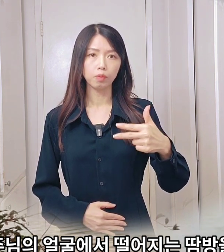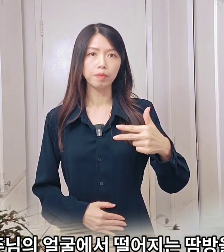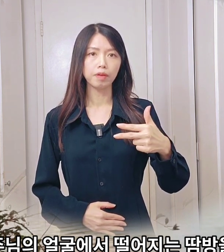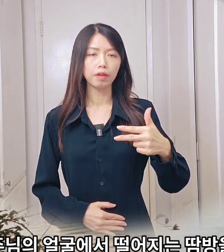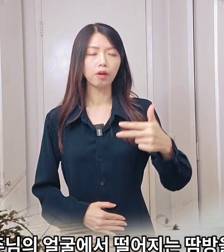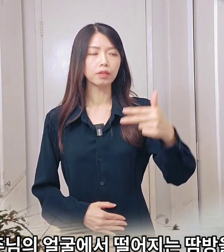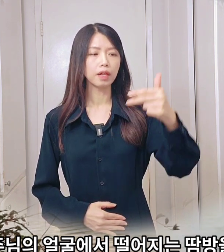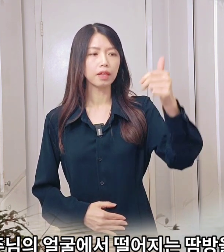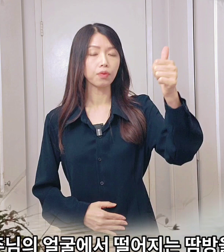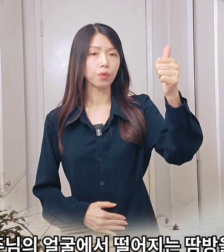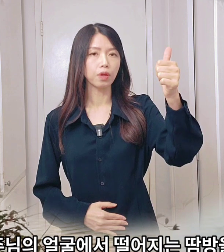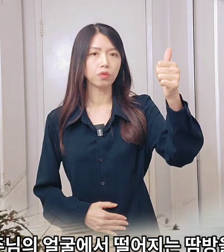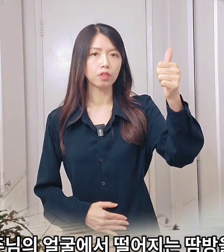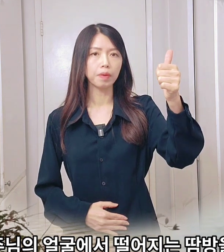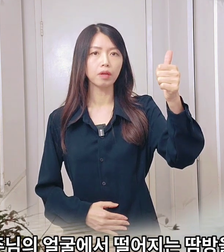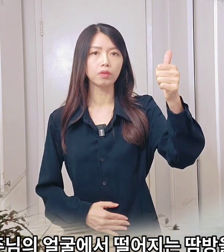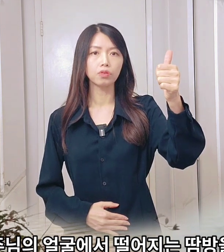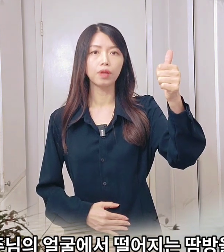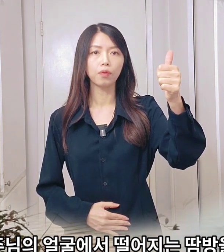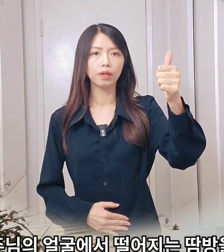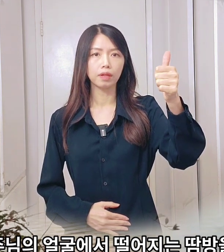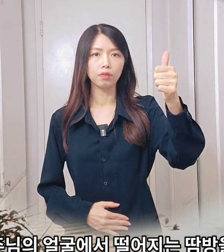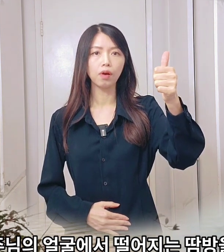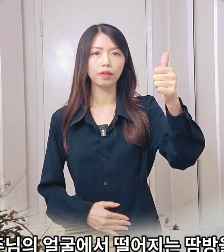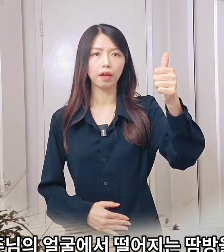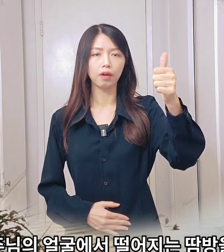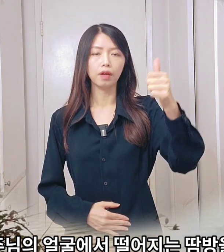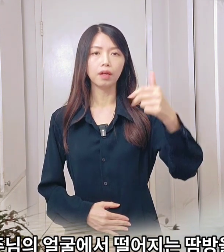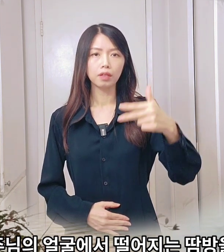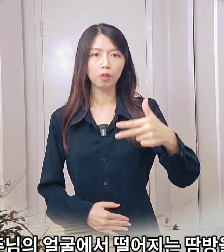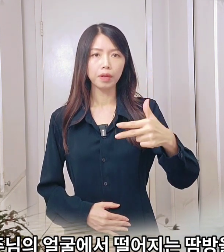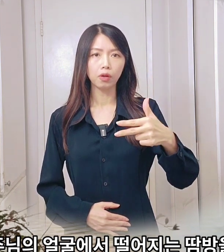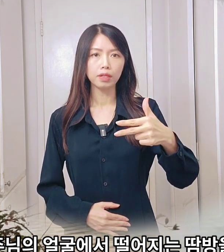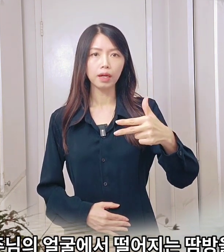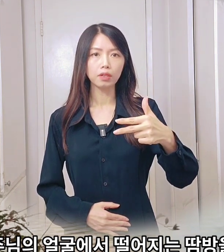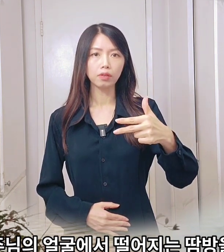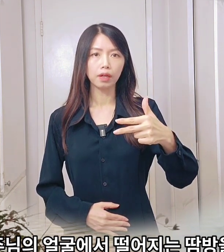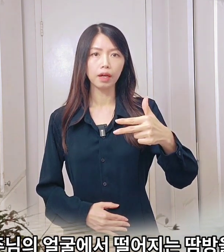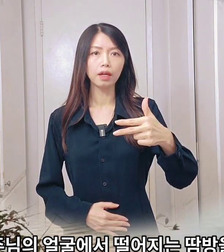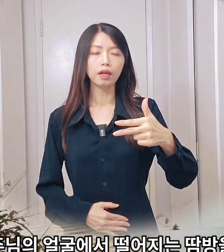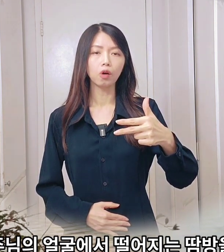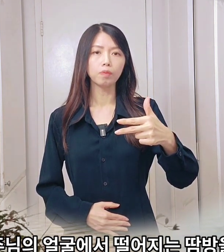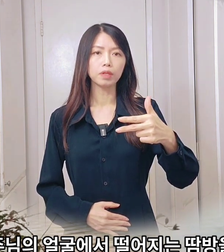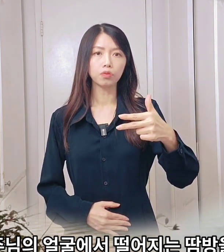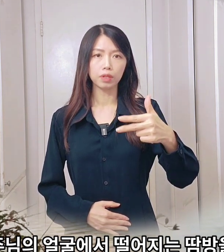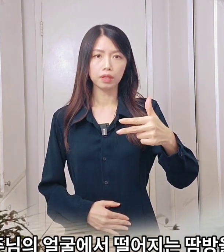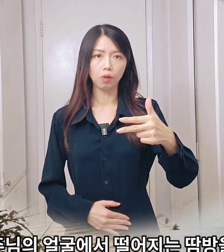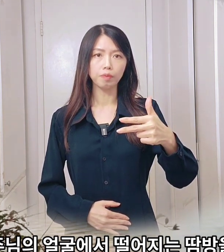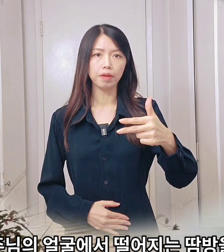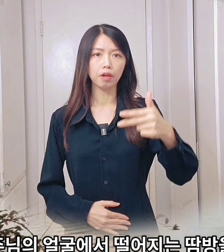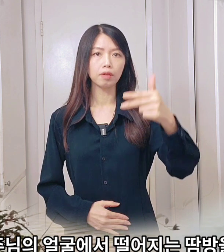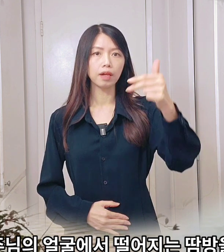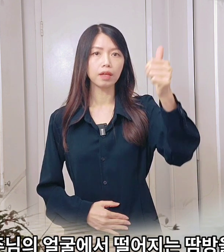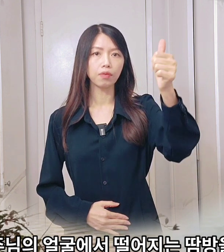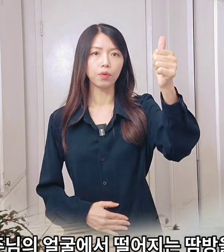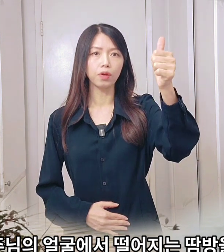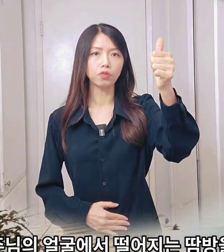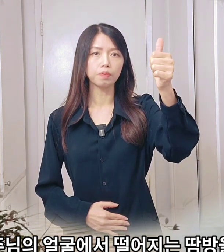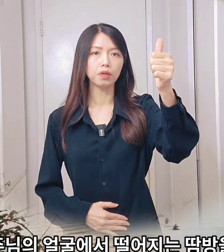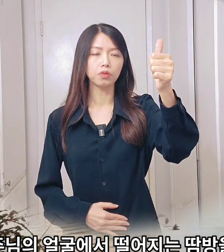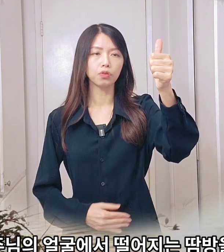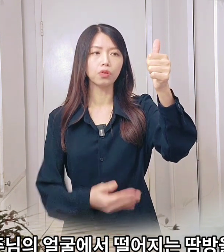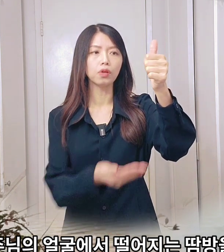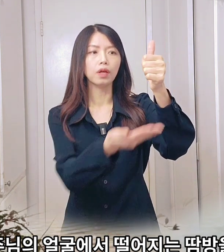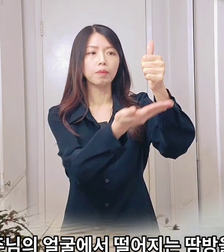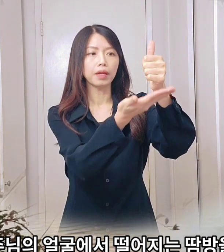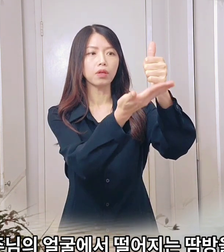중지를 잡으면서 살짝 위로 올려주시면 주라고 하는 수어가 돼요. 처음에 이렇게 시작하셨다가 검지, 중지를 잡으면서 살짝 위로